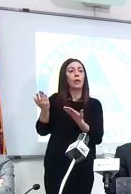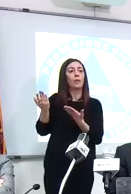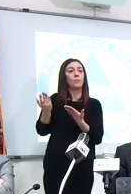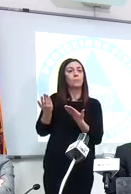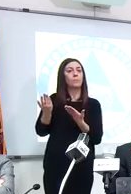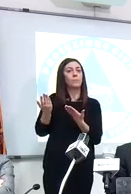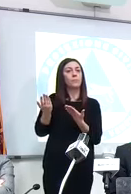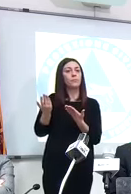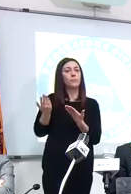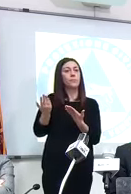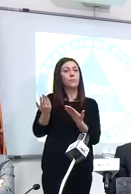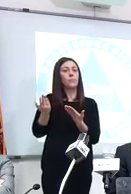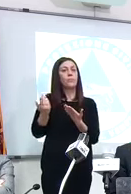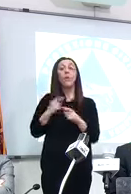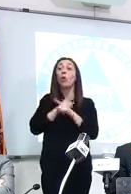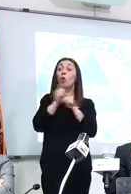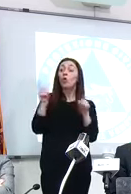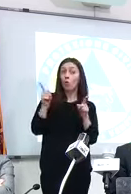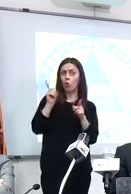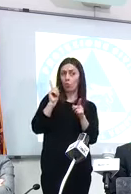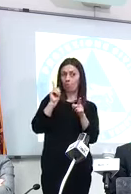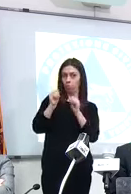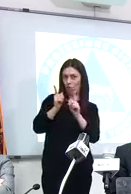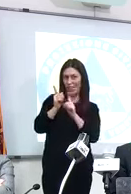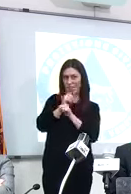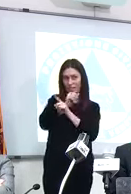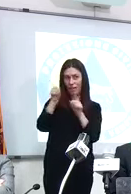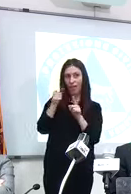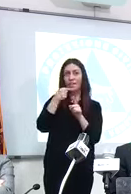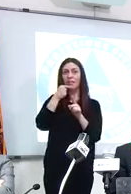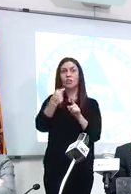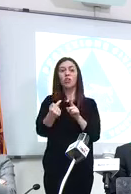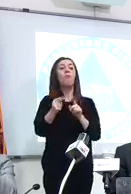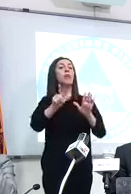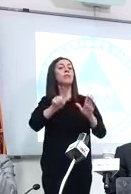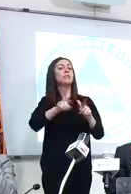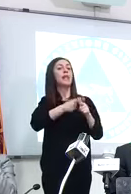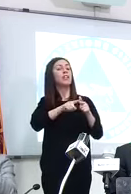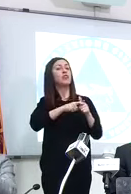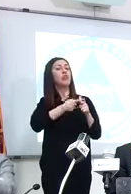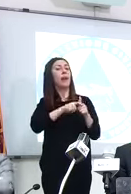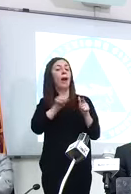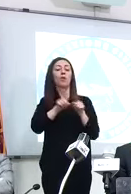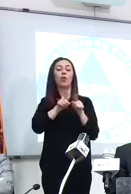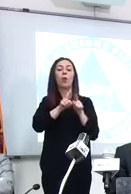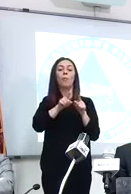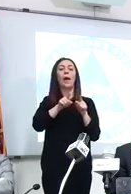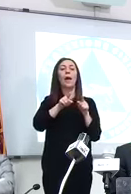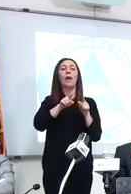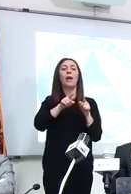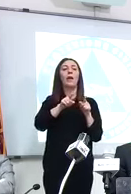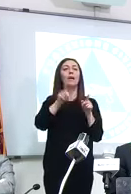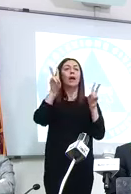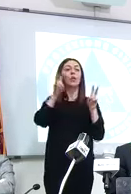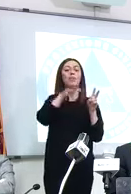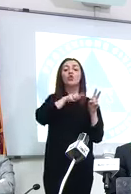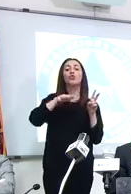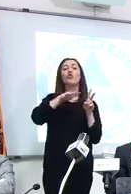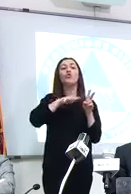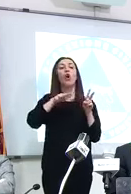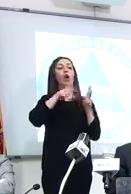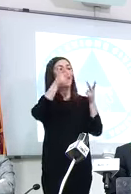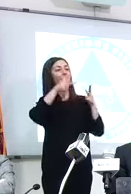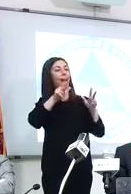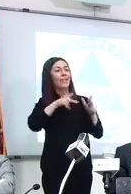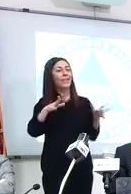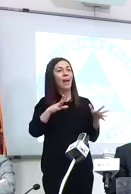a inizio gennaio hanno detto, siccome il 7 finisce il tema delle zone natalizie, no? Dove il Veneto deve andare in lockdown perché sennò